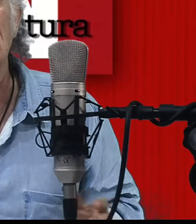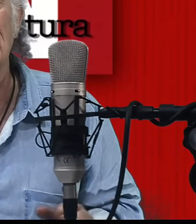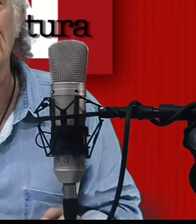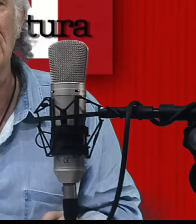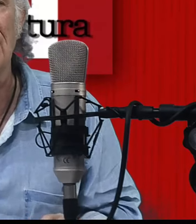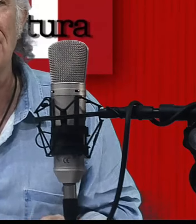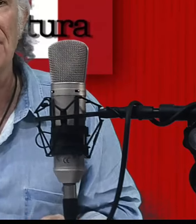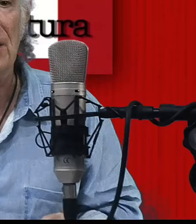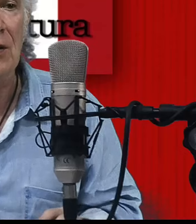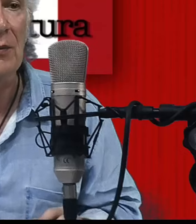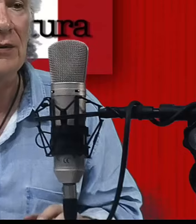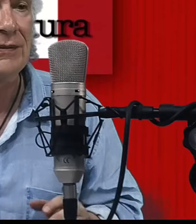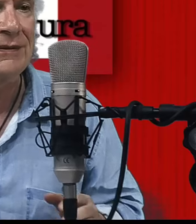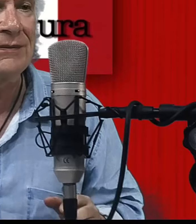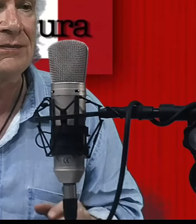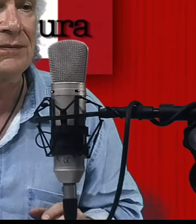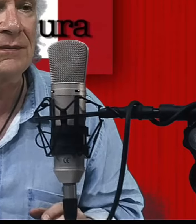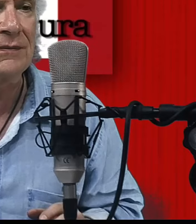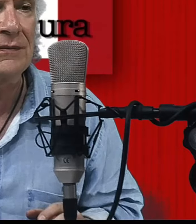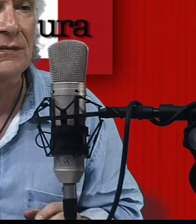estamos mal.